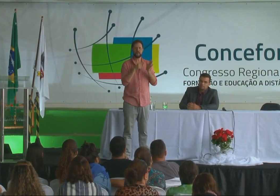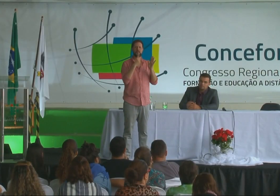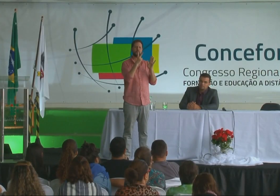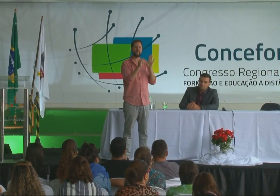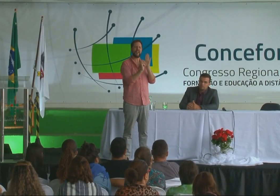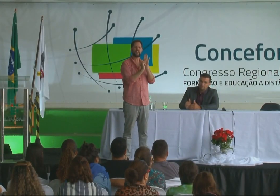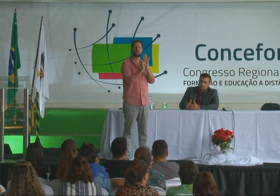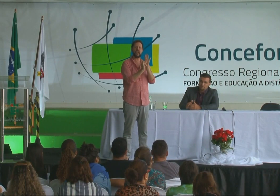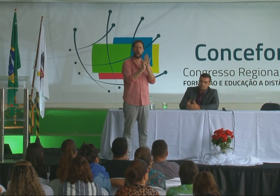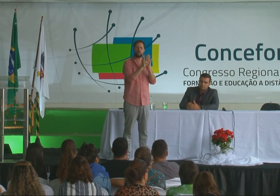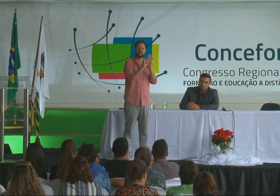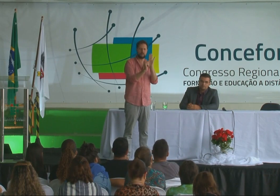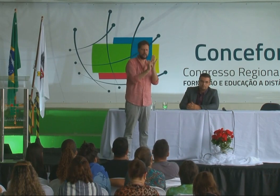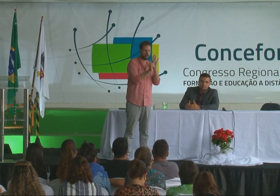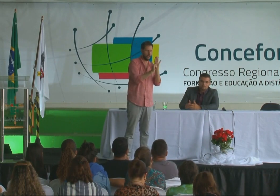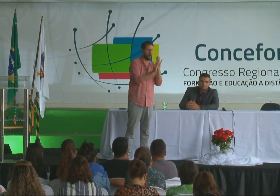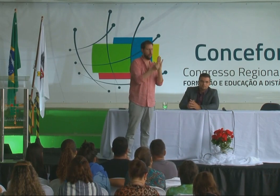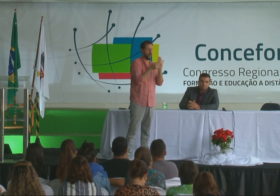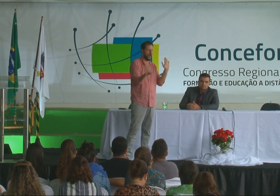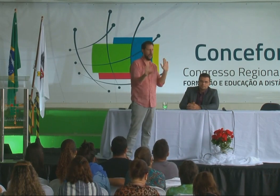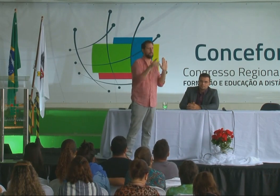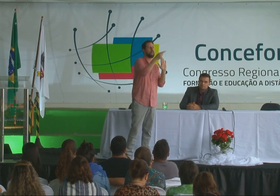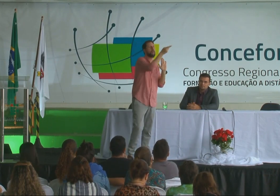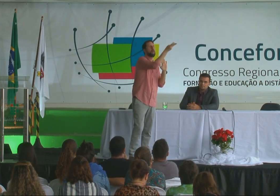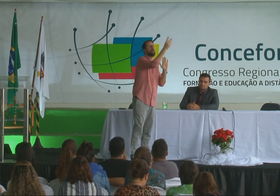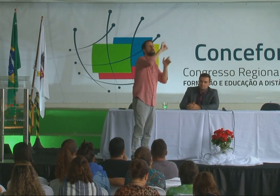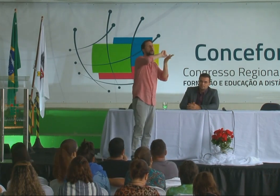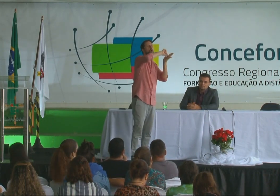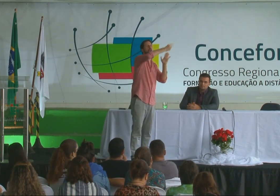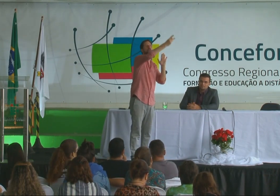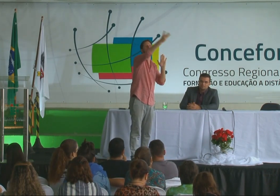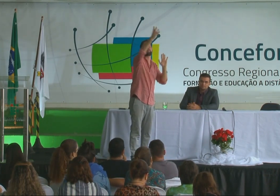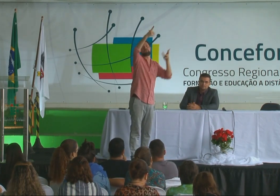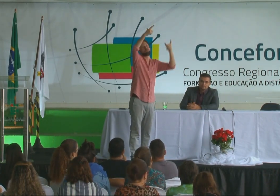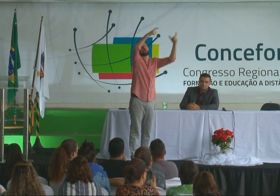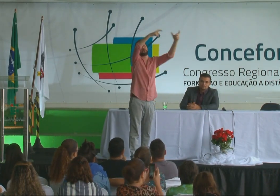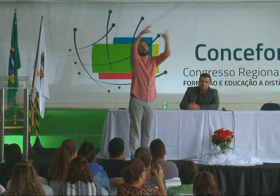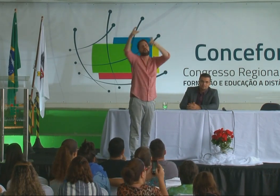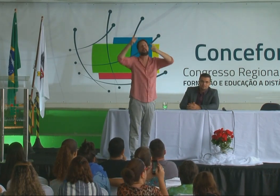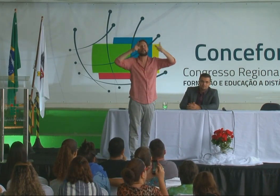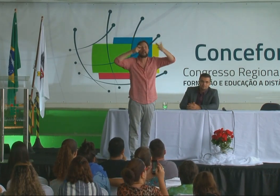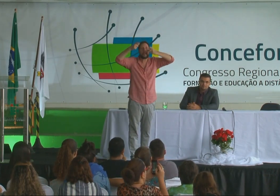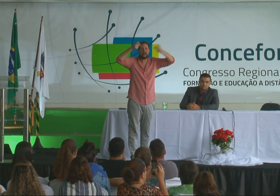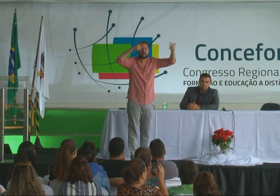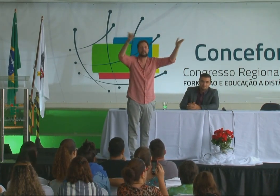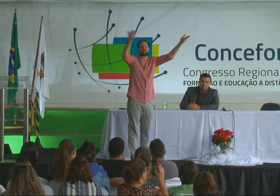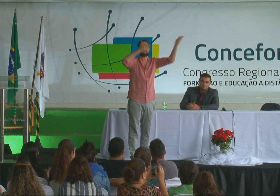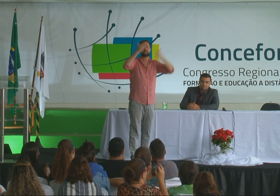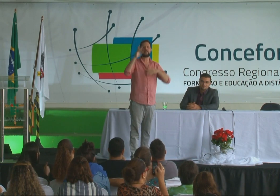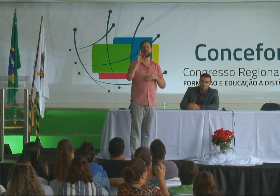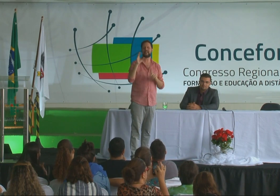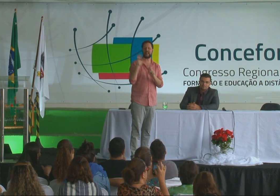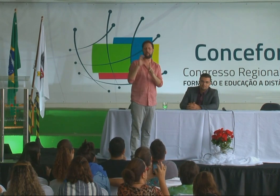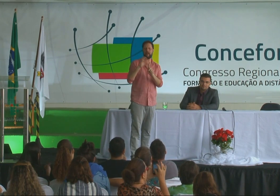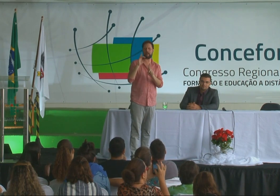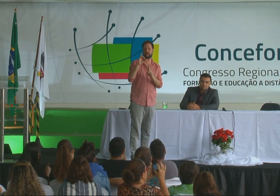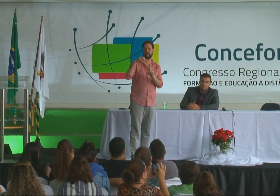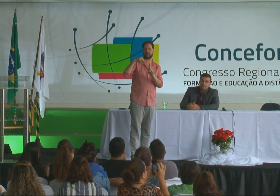universidades também. Mas a gente tem polo, normalmente abrem editais para abrir o polo do Letras Libras à distância, e as instituições que têm